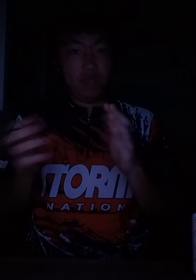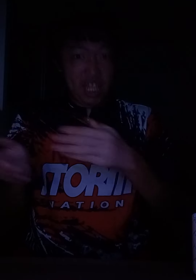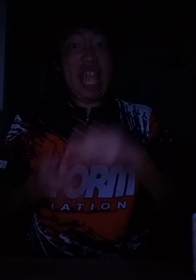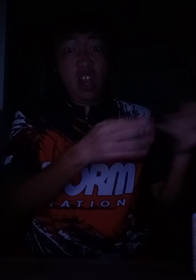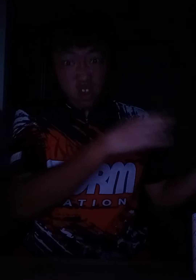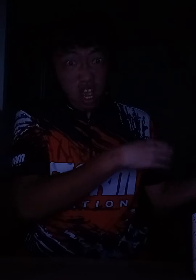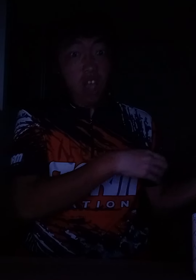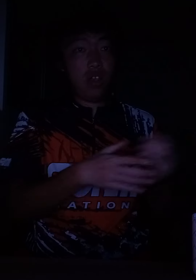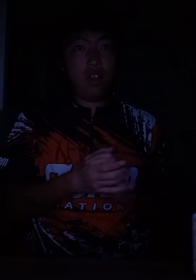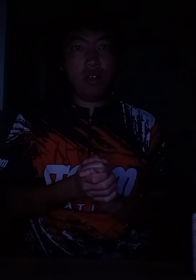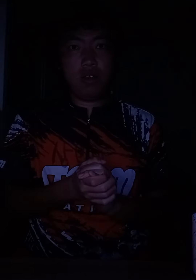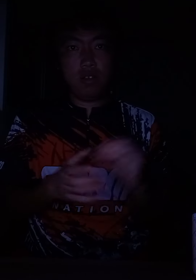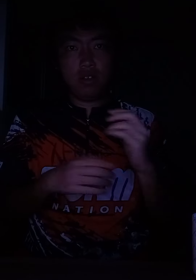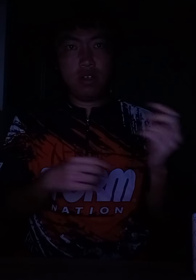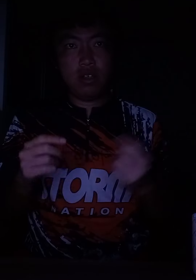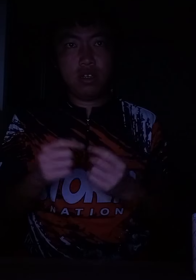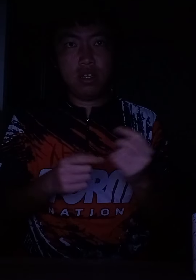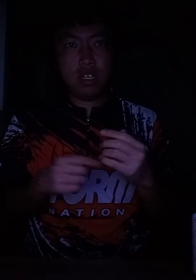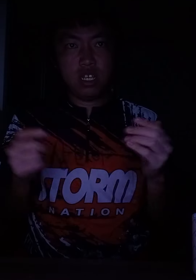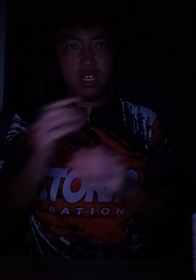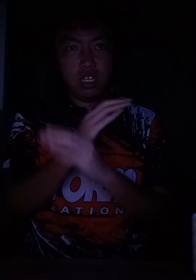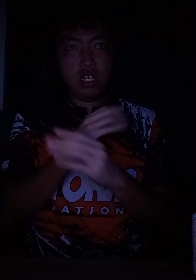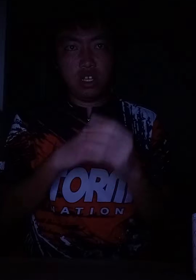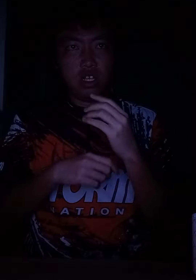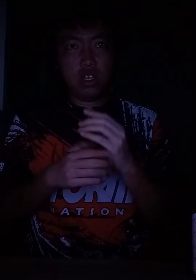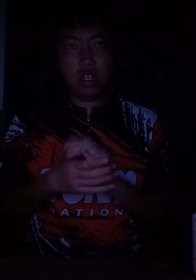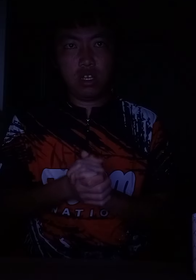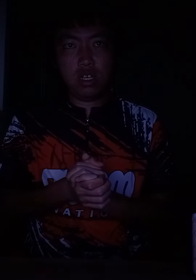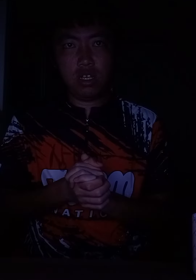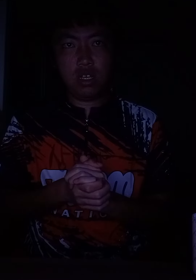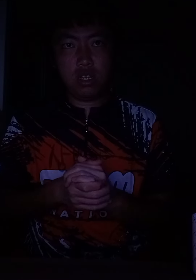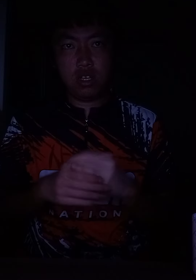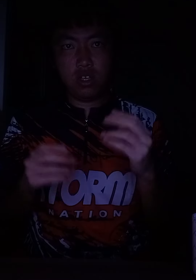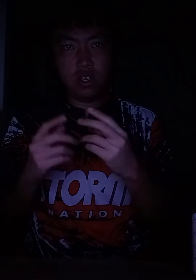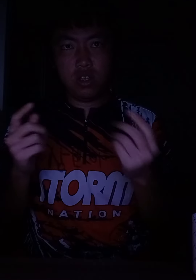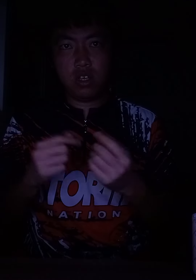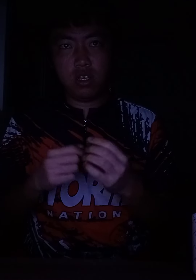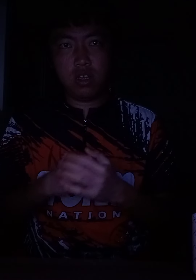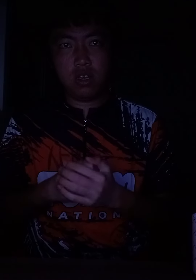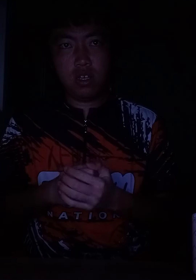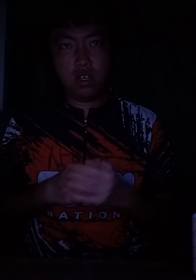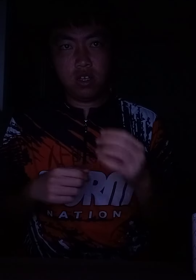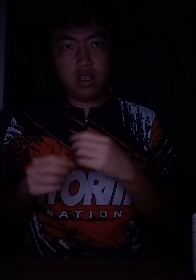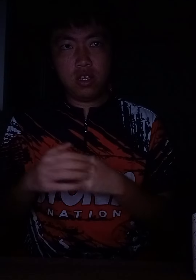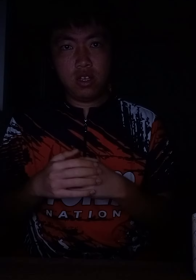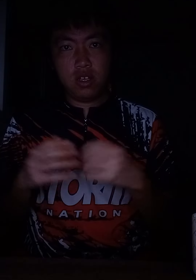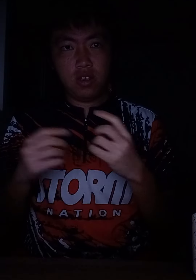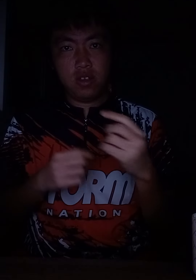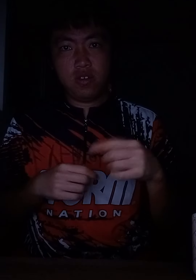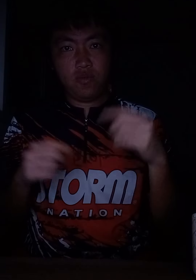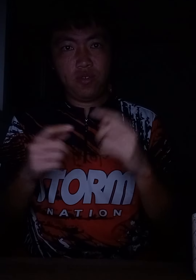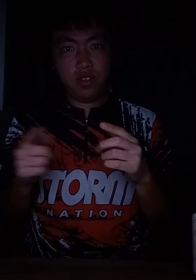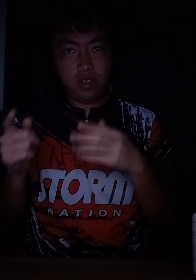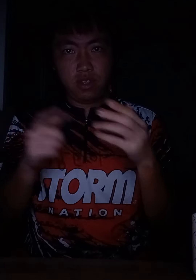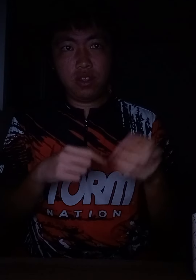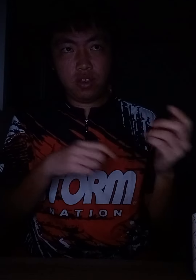라고 했더니 저 남성이 내리기 싫다 라고 해서 싫다고 하니까 지하철 직원분들이 그냥 내린 겁니다. 저